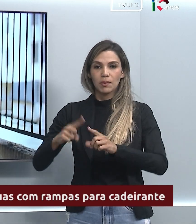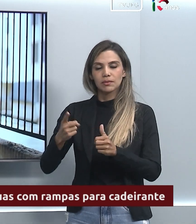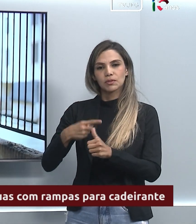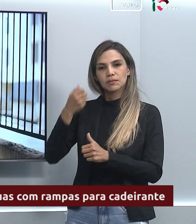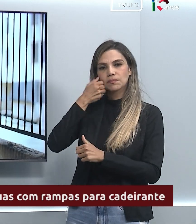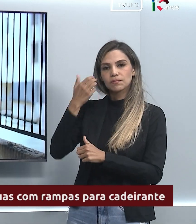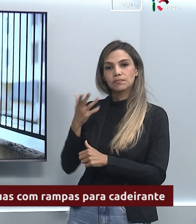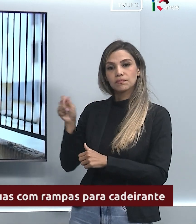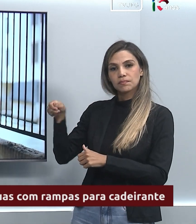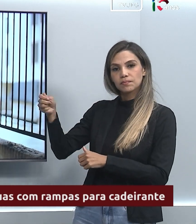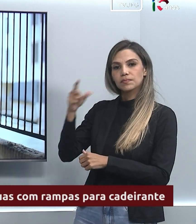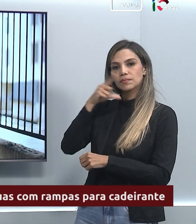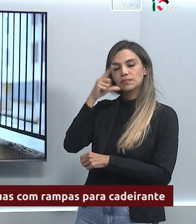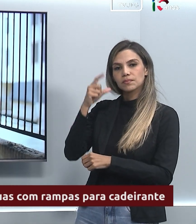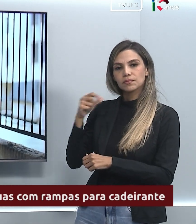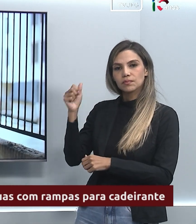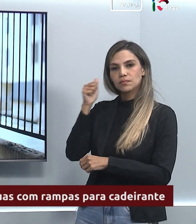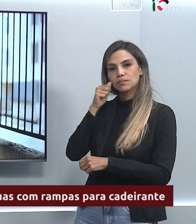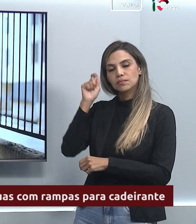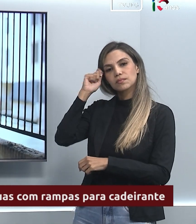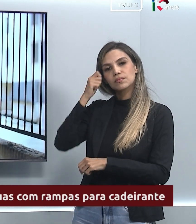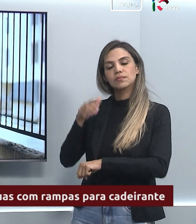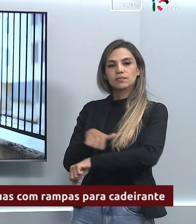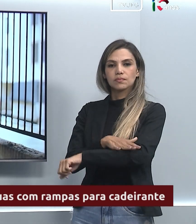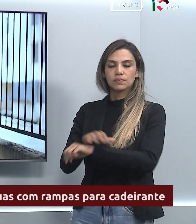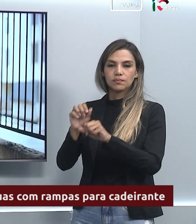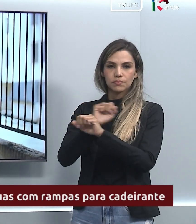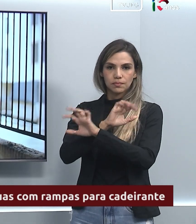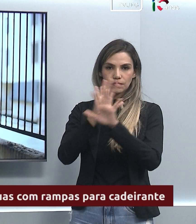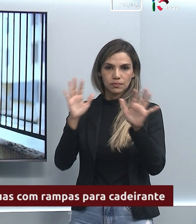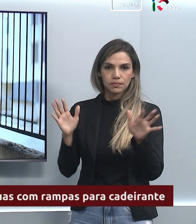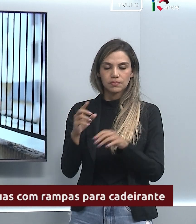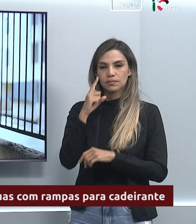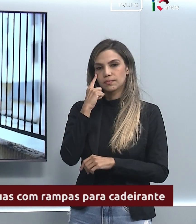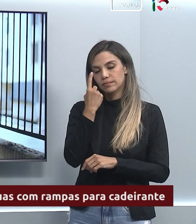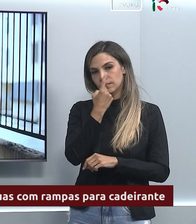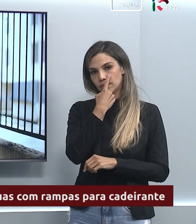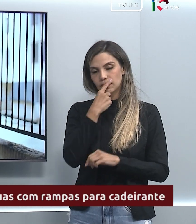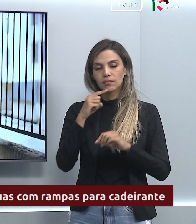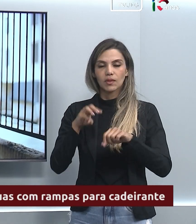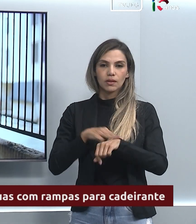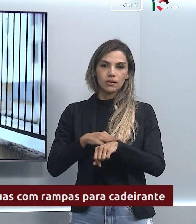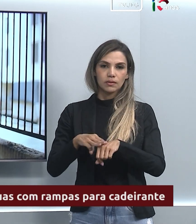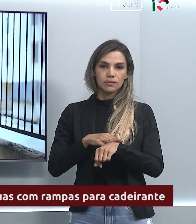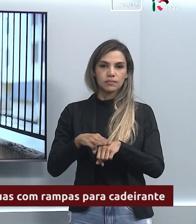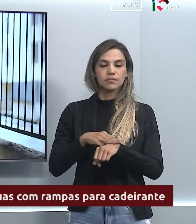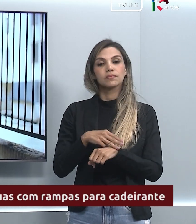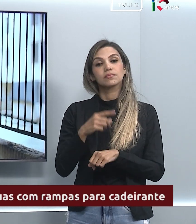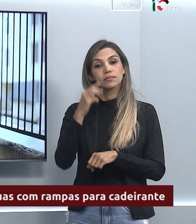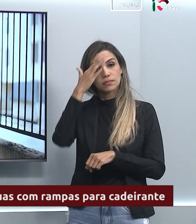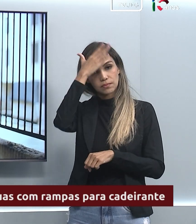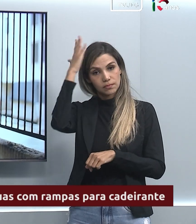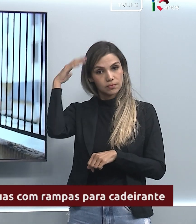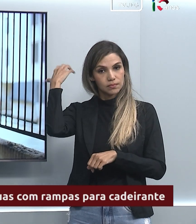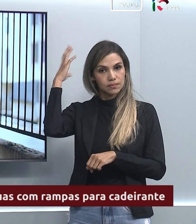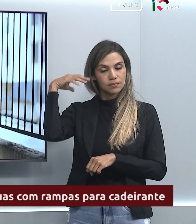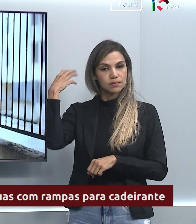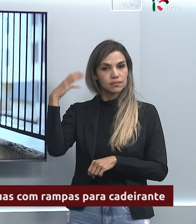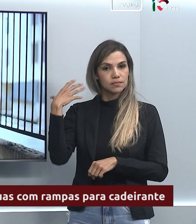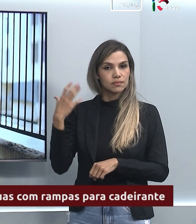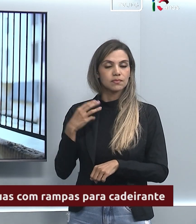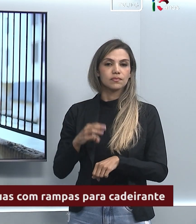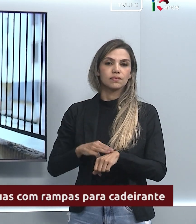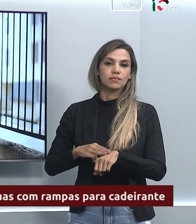Meu nome é Janaína de Oliveira, sou uma mulher negra de pele clara, meus olhos são castanhos, meus cabelos são